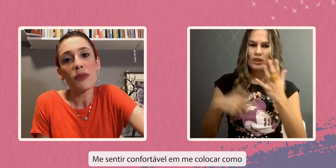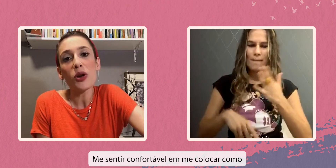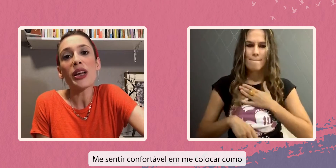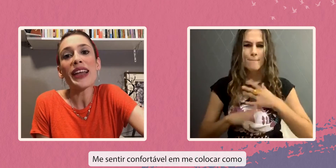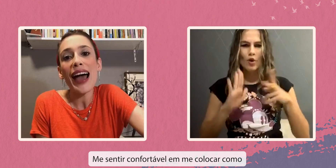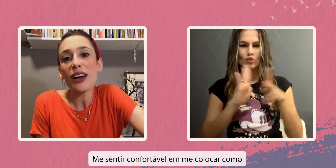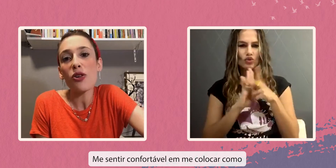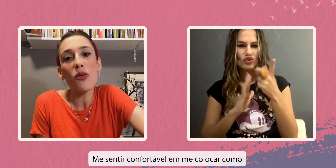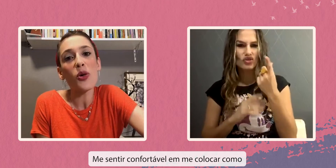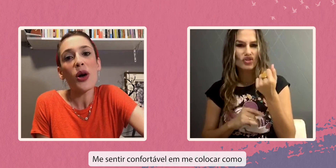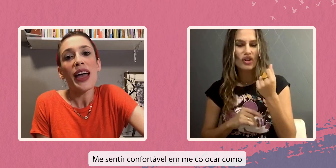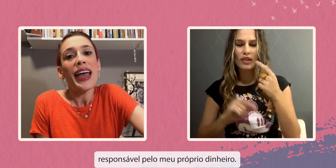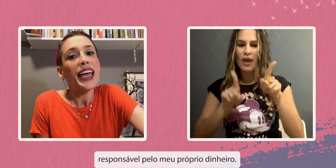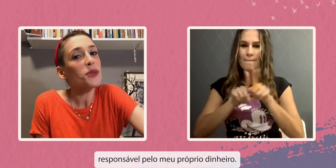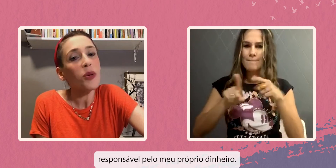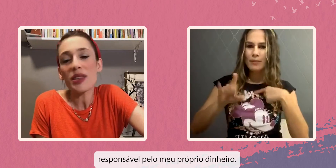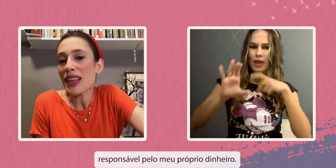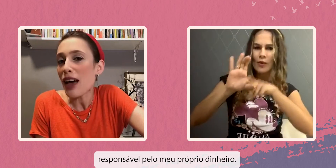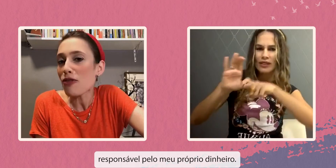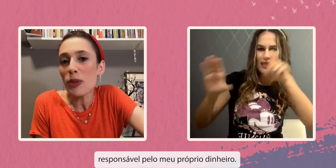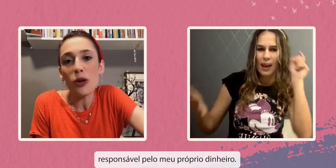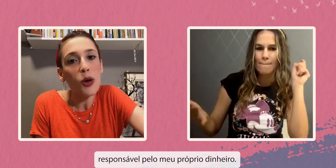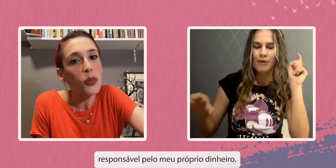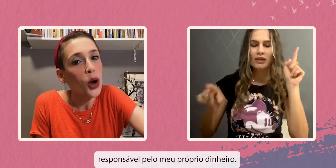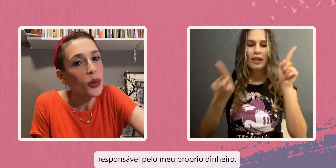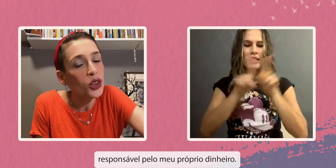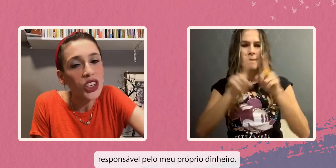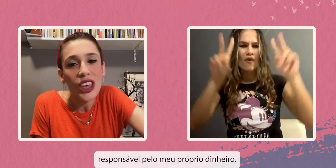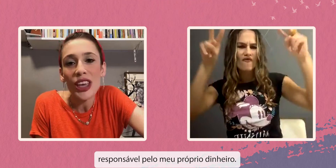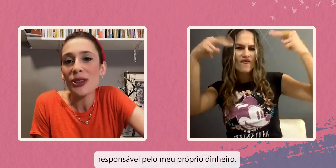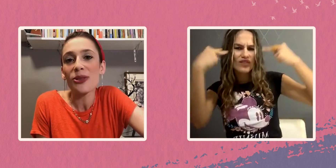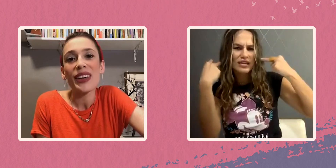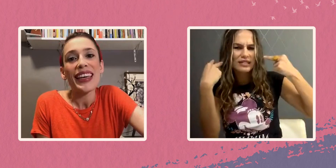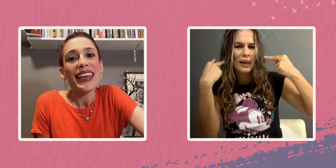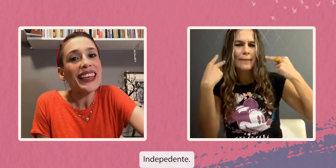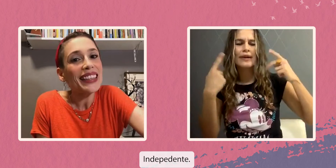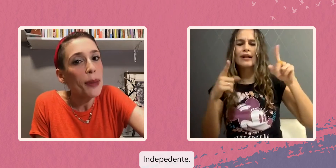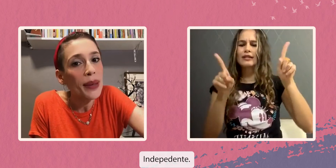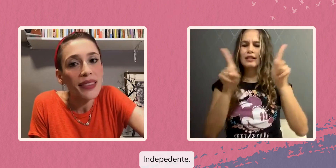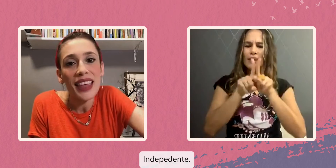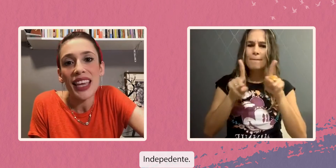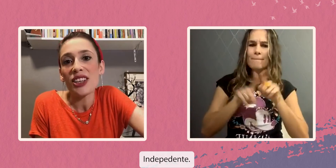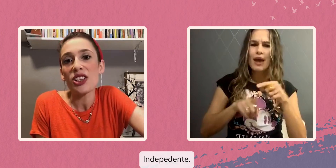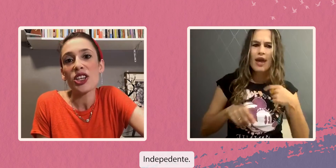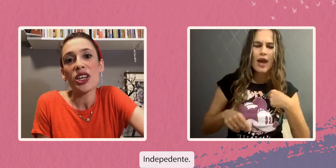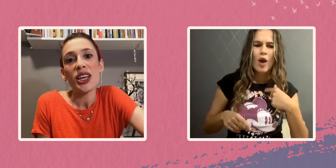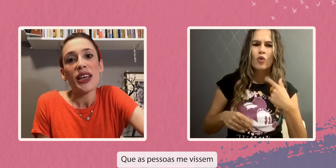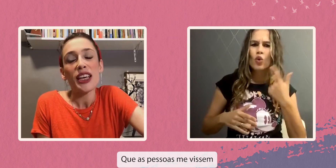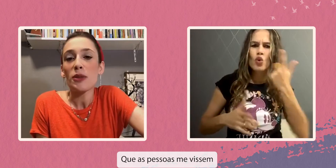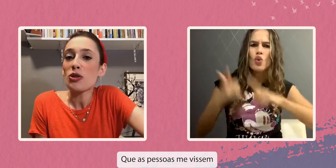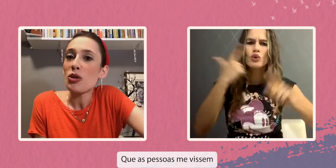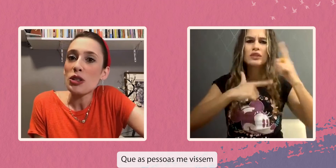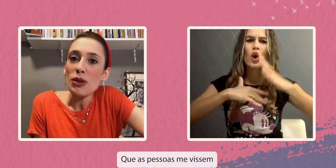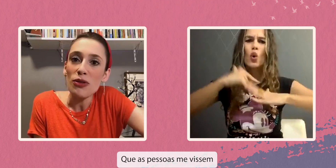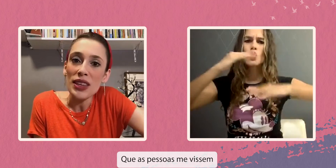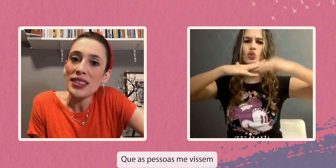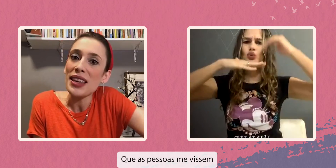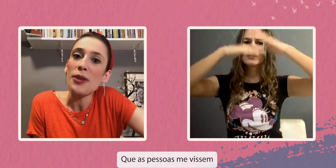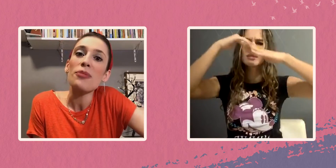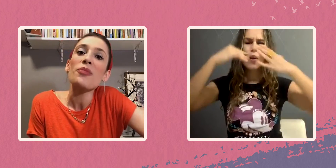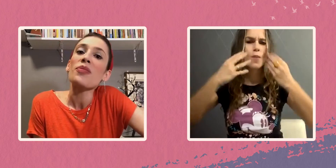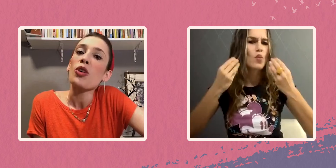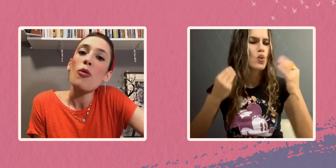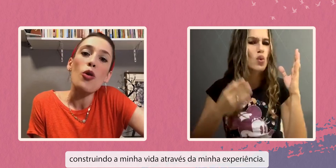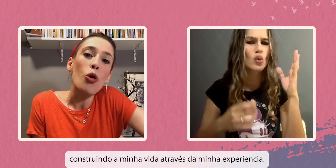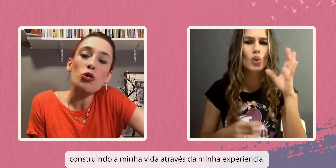confortável, como responsável pelo meu próprio dinheiro, independente, que as pessoas